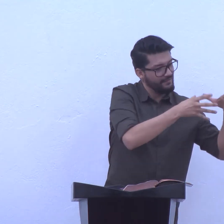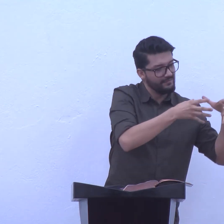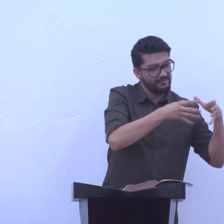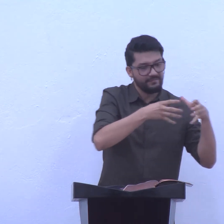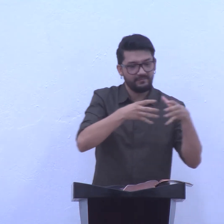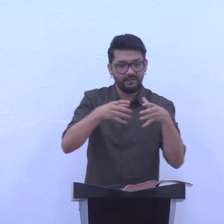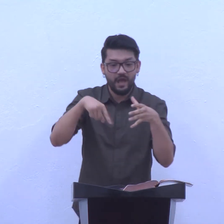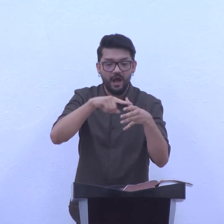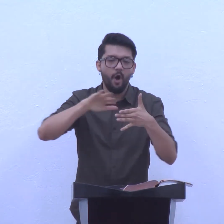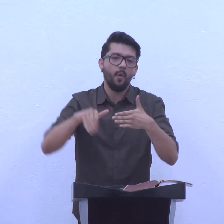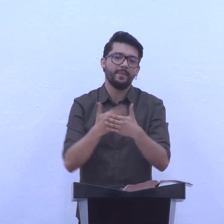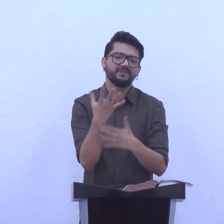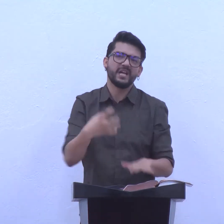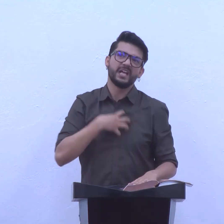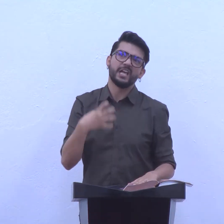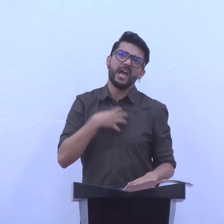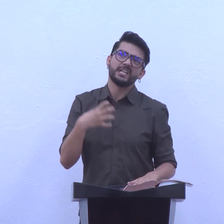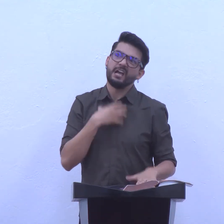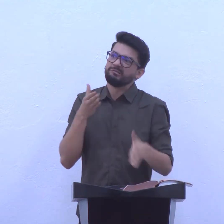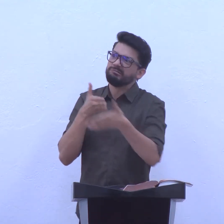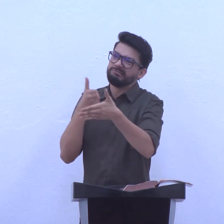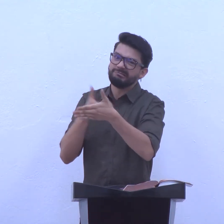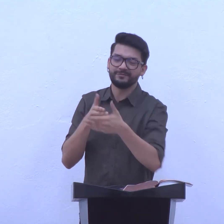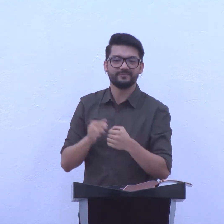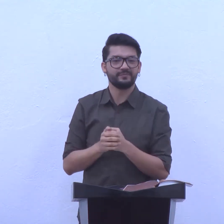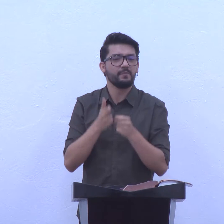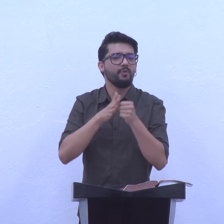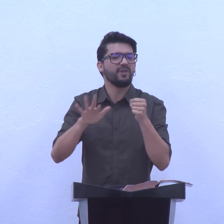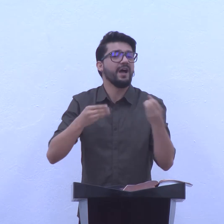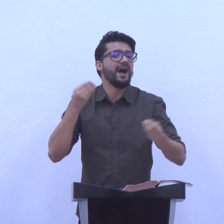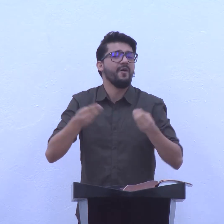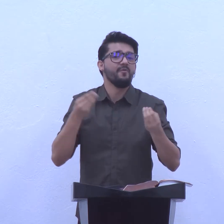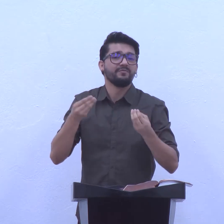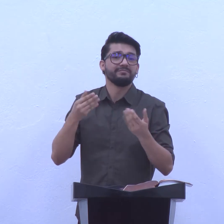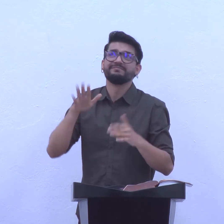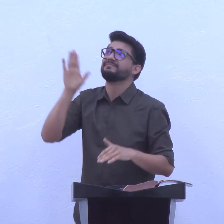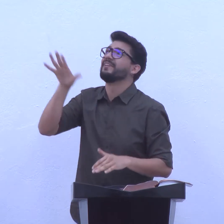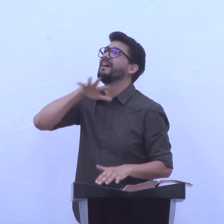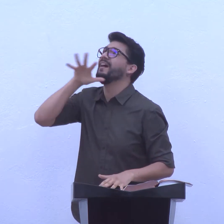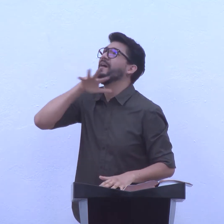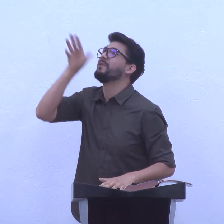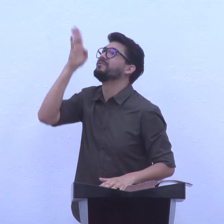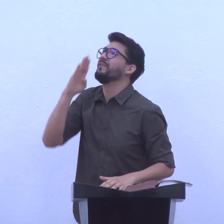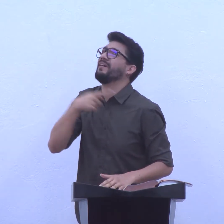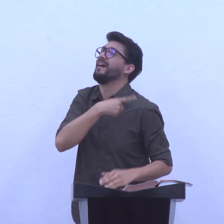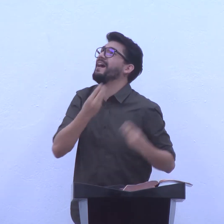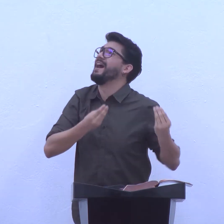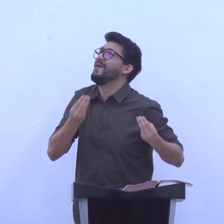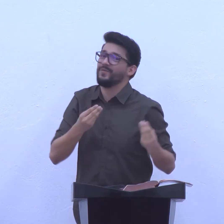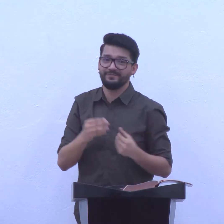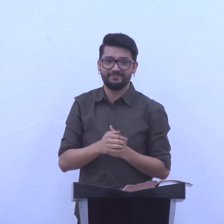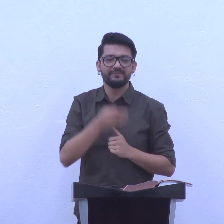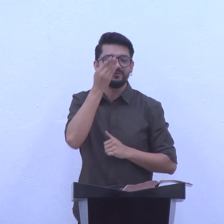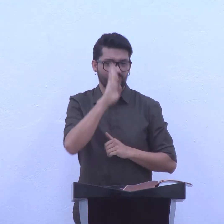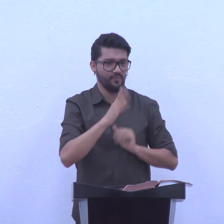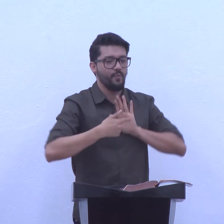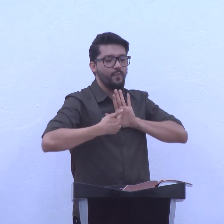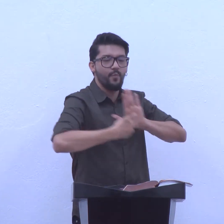agua, cuando ellos fueron libertados de Egipto y llega un momento en el que empiezan a quejarse contra Moisés. ¿Y qué hace Moisés?